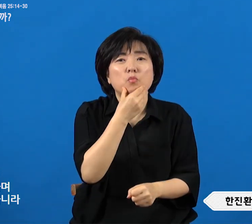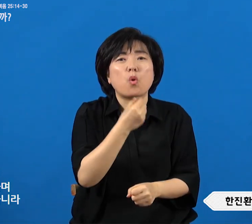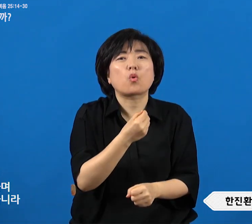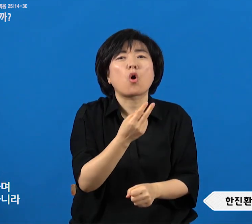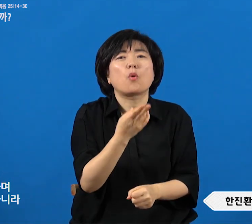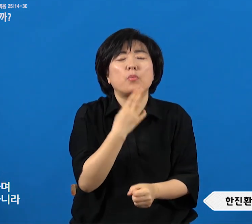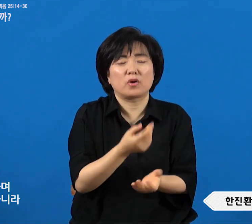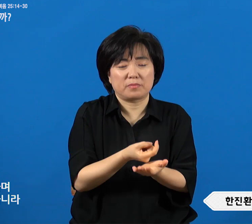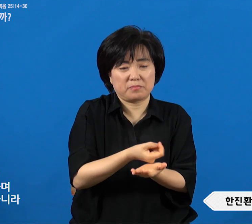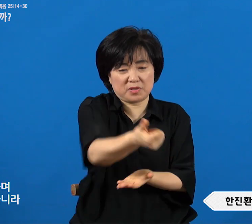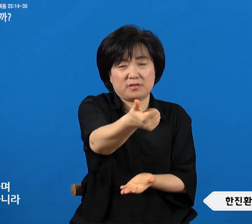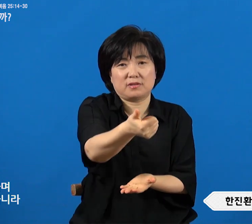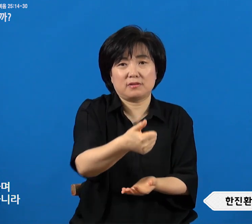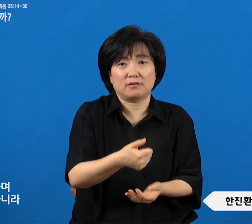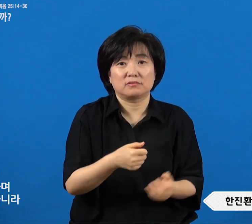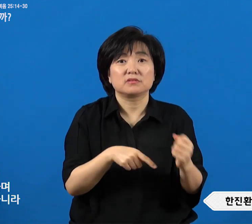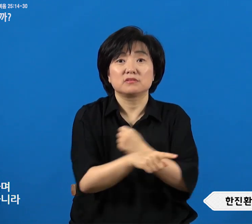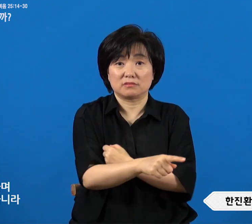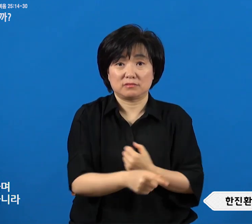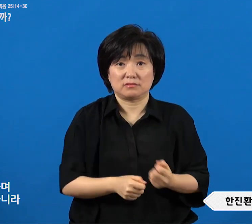아닙니까?